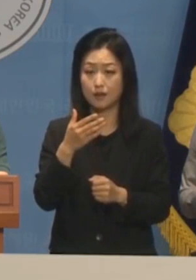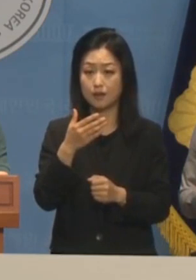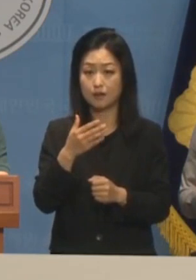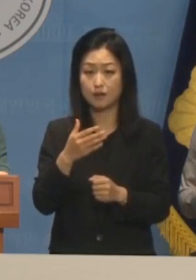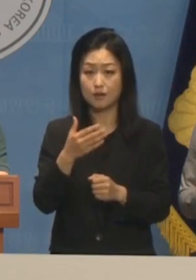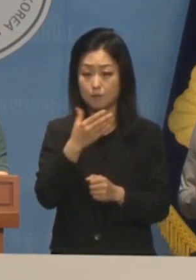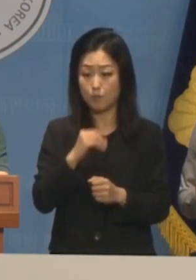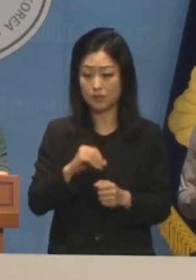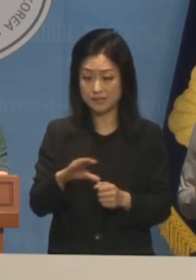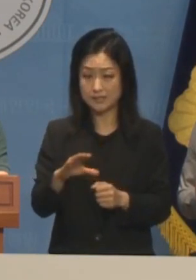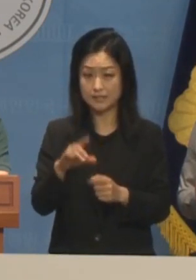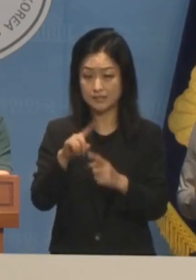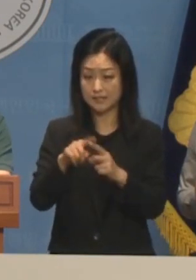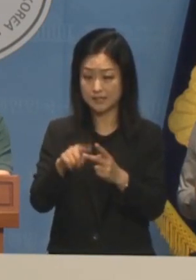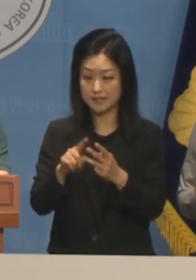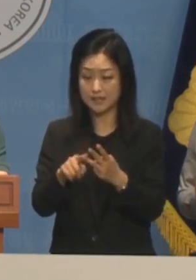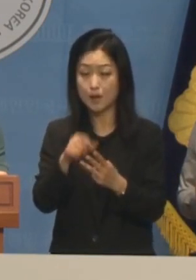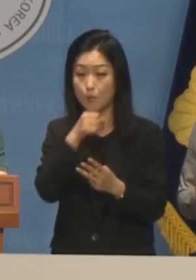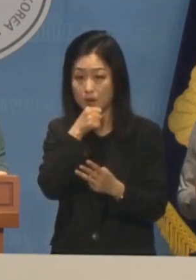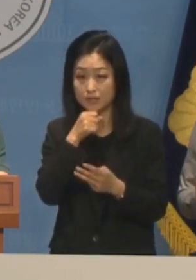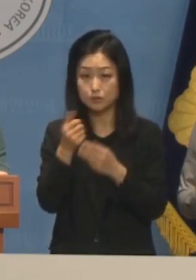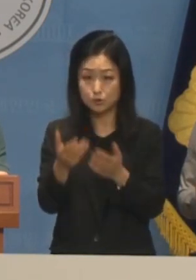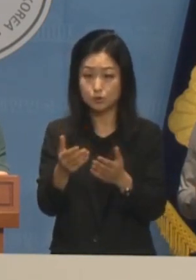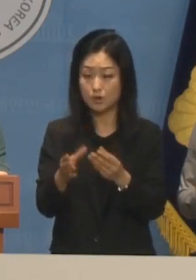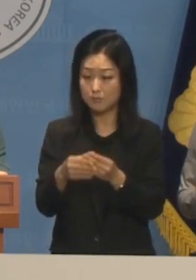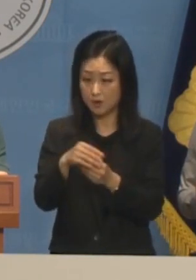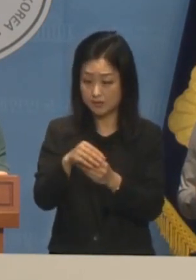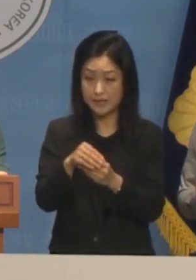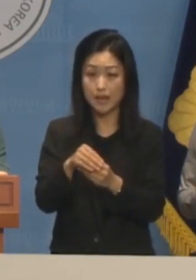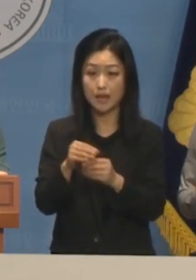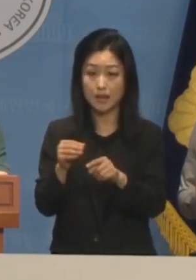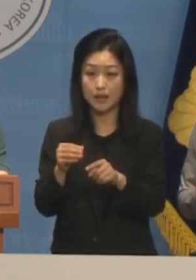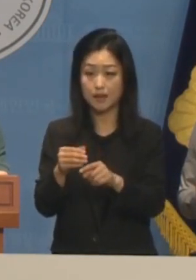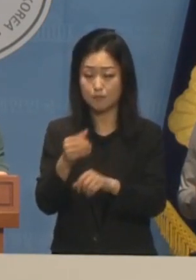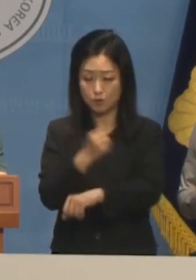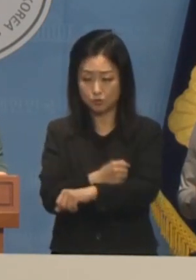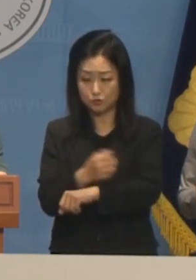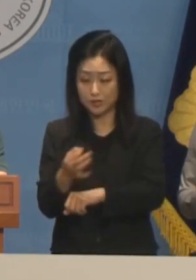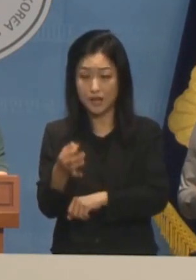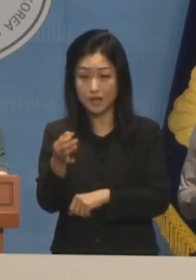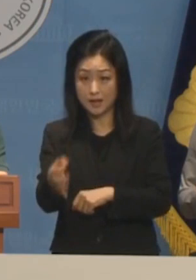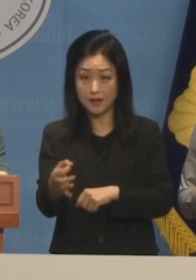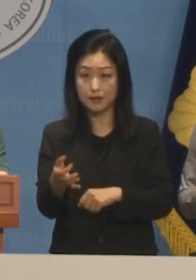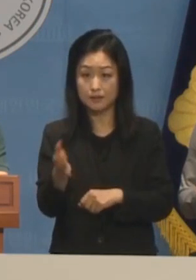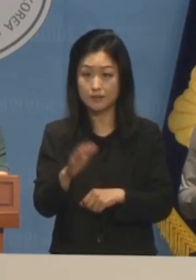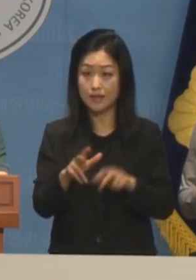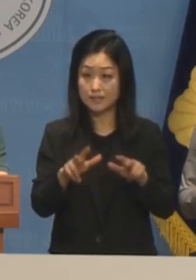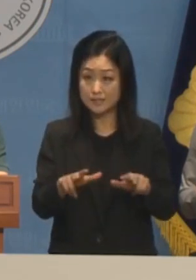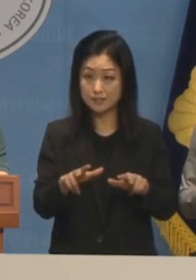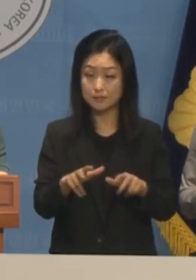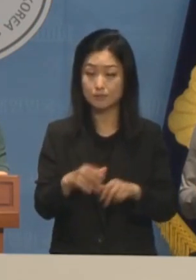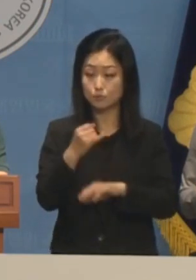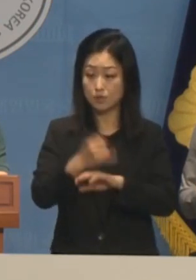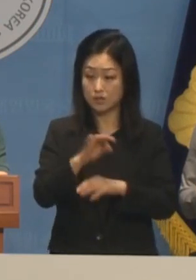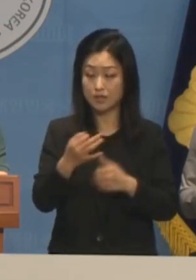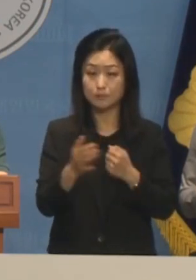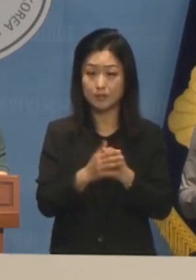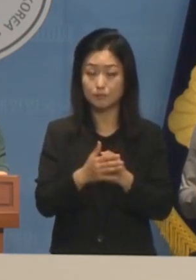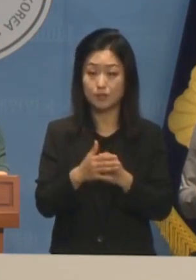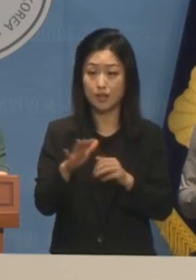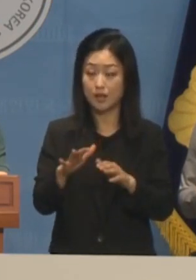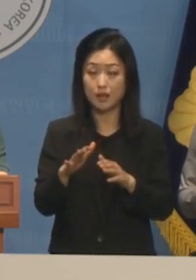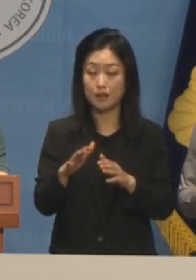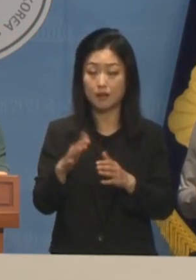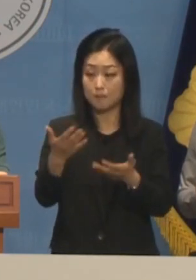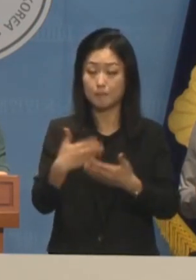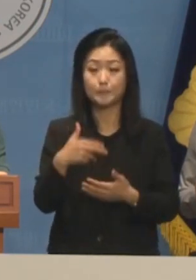식대와 복지 포인트, 명절 상여금은 최저임금 산입 범위로 인하여 마치 안개와 같이 사라졌습니다. 물가는 폭등하고 있지만